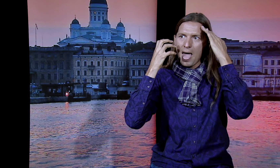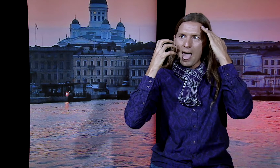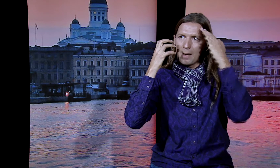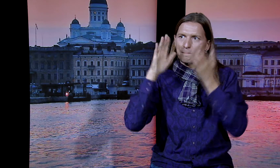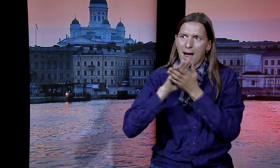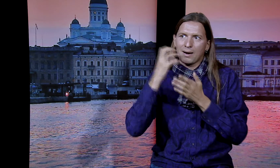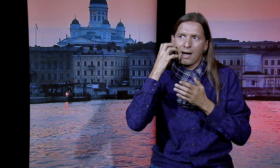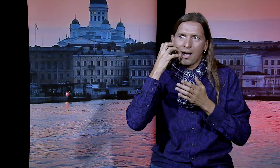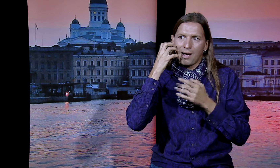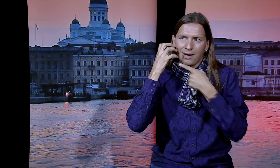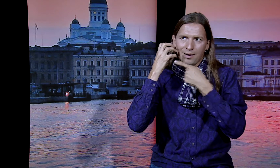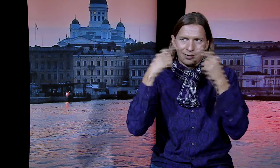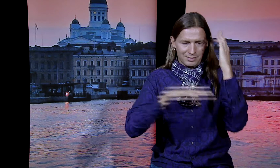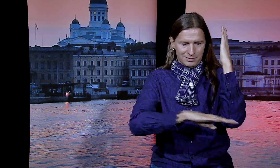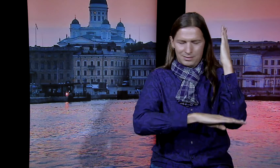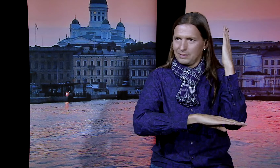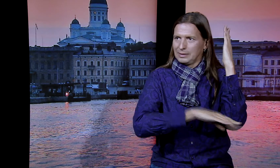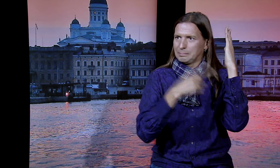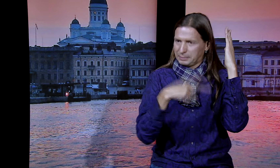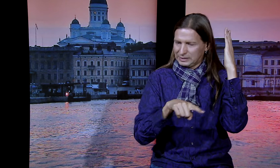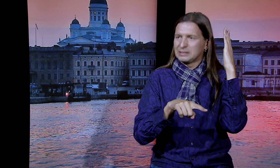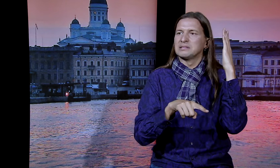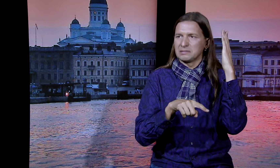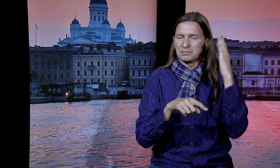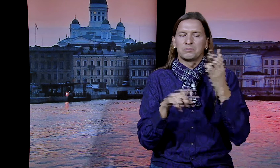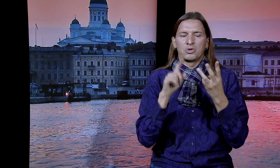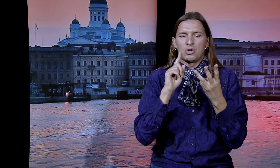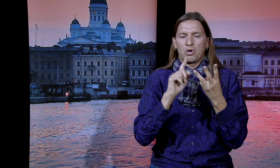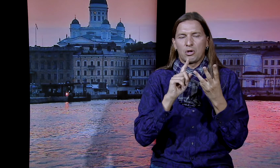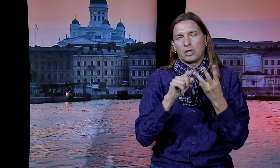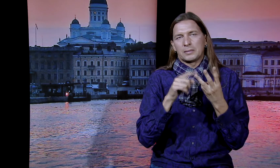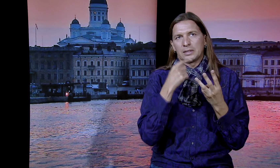kieleen. Esimerkiksi lause otan omenan puusta.